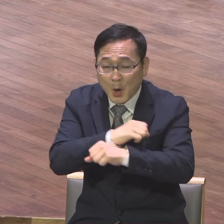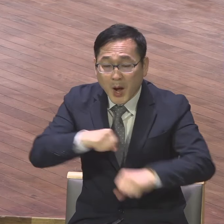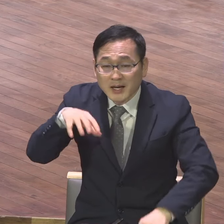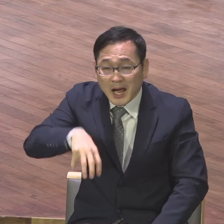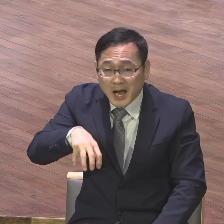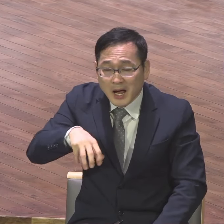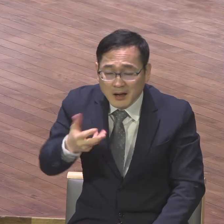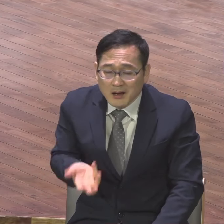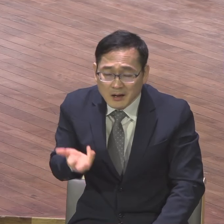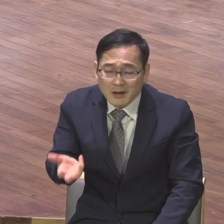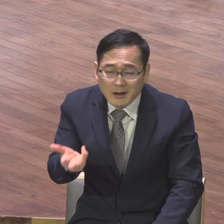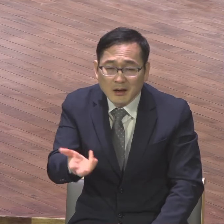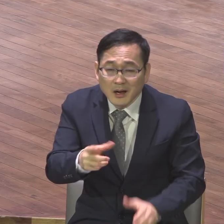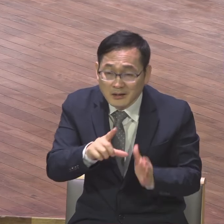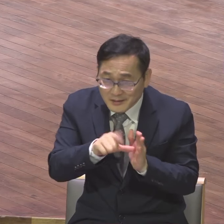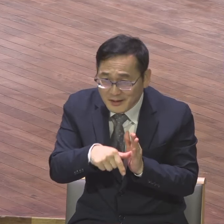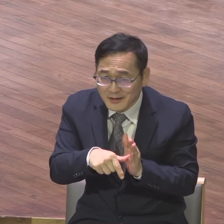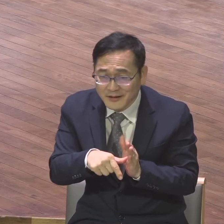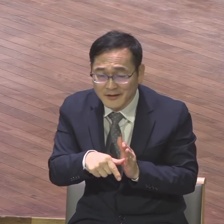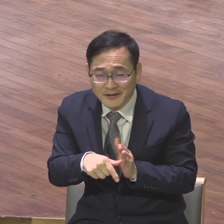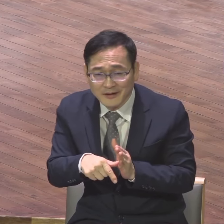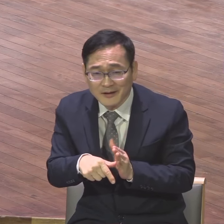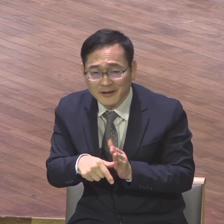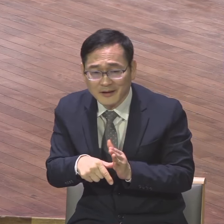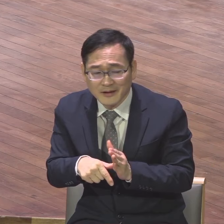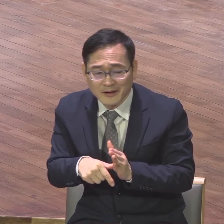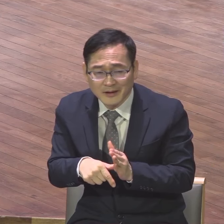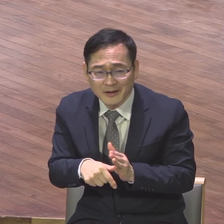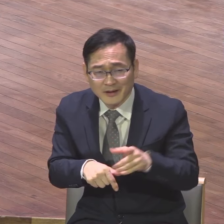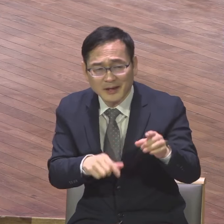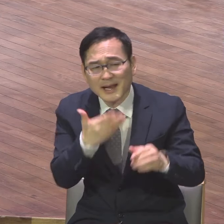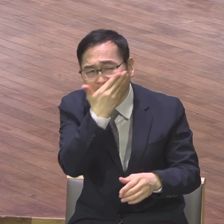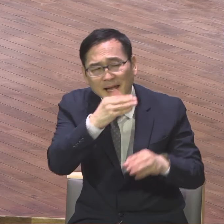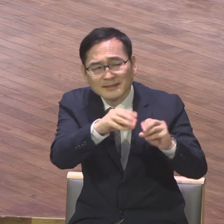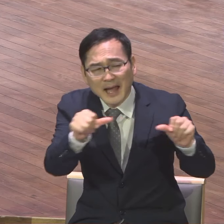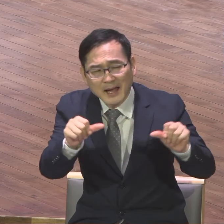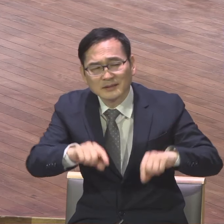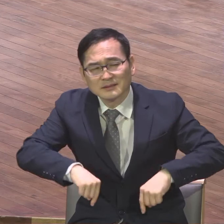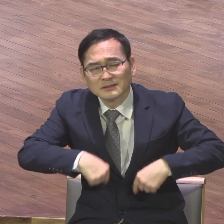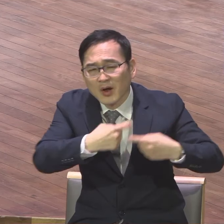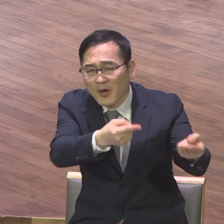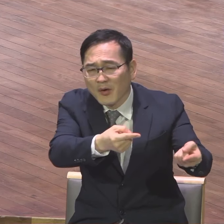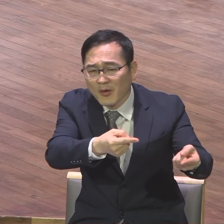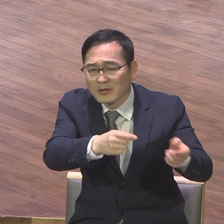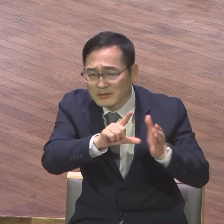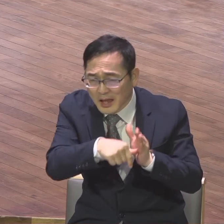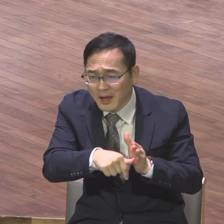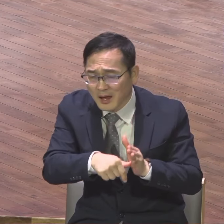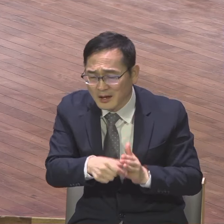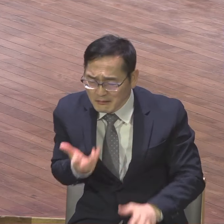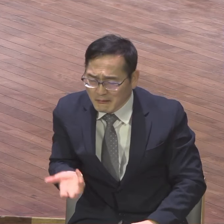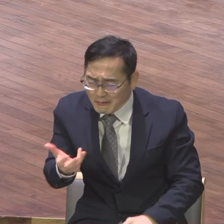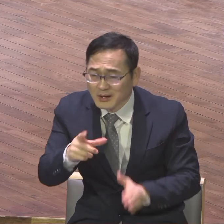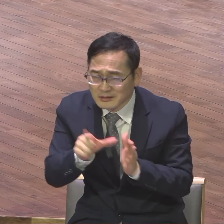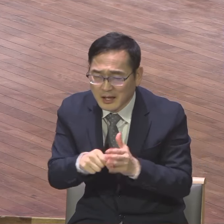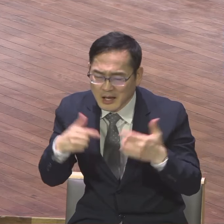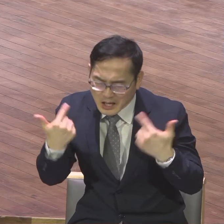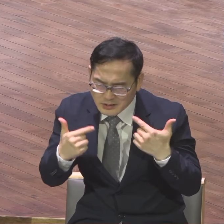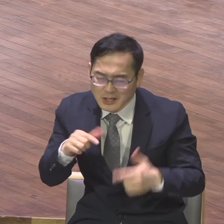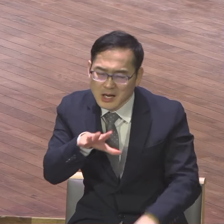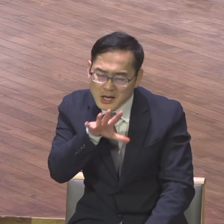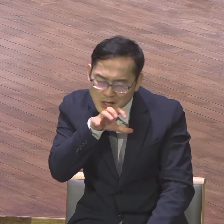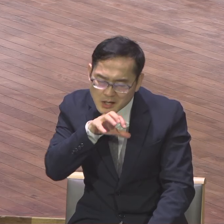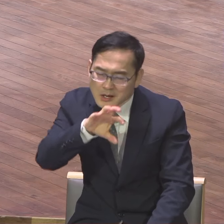광야에서 신앙생활을 하면서도 약속의 땅인 가나안에 들어와서도 계속